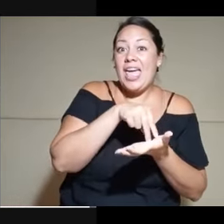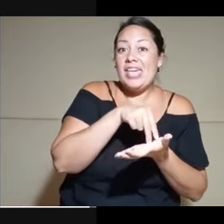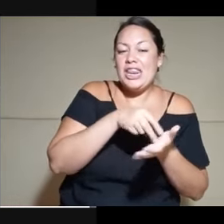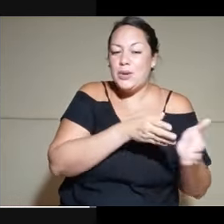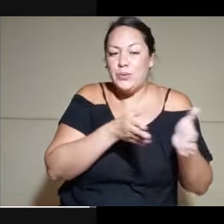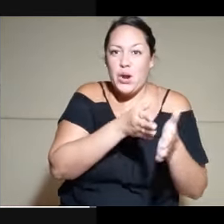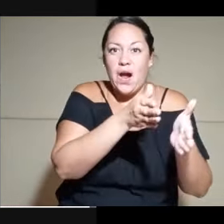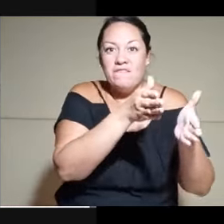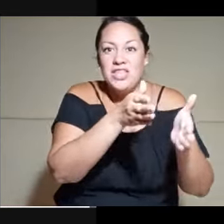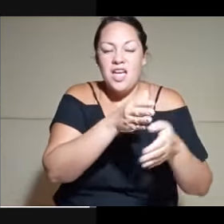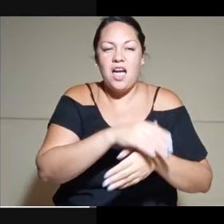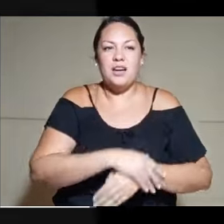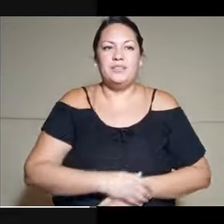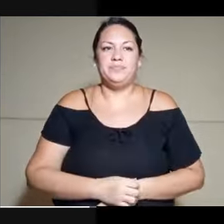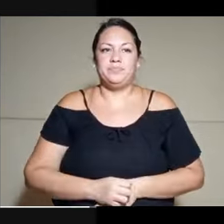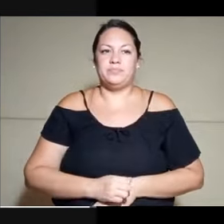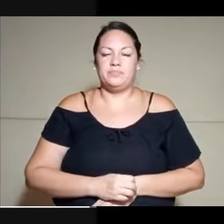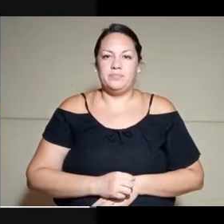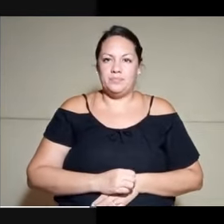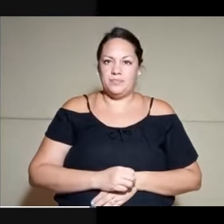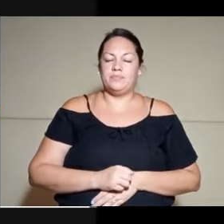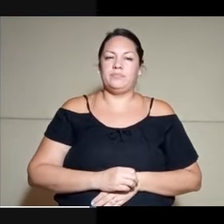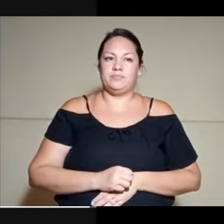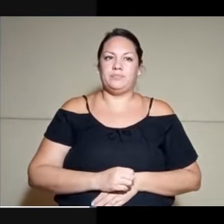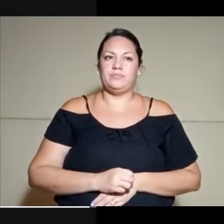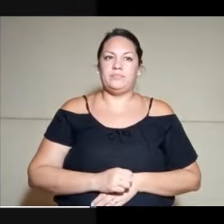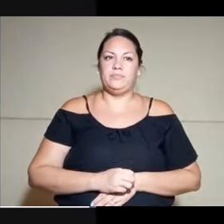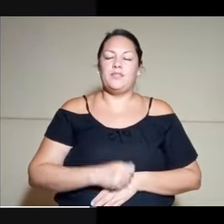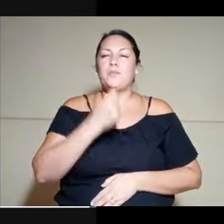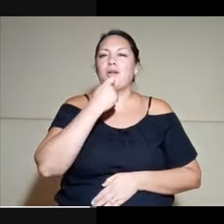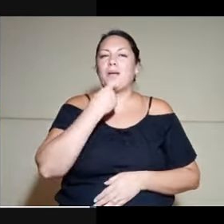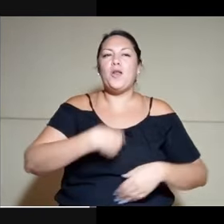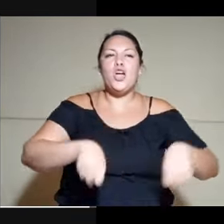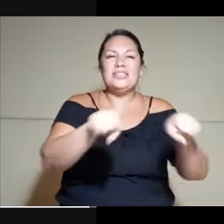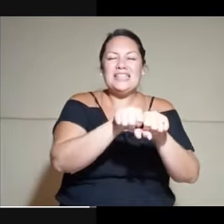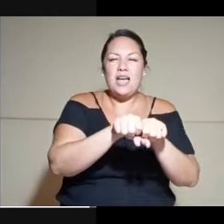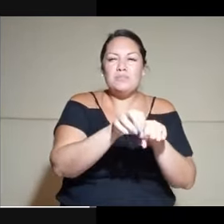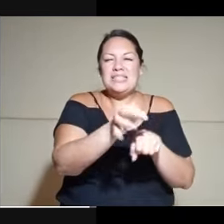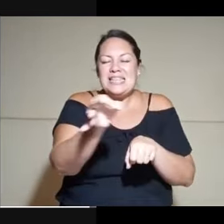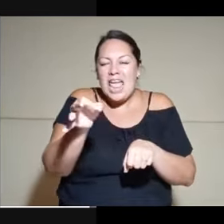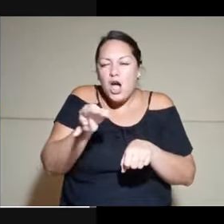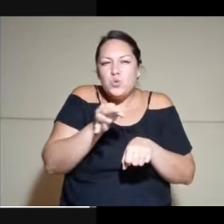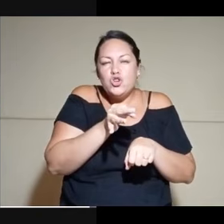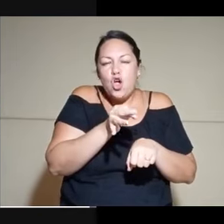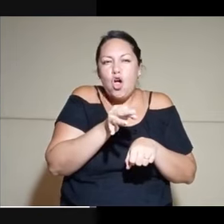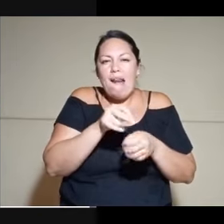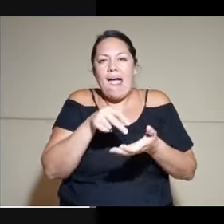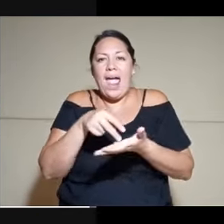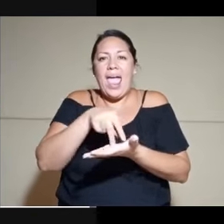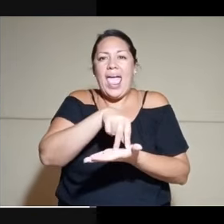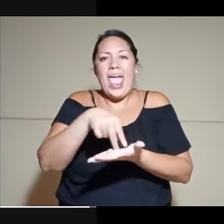a ver que una de las neuronas en las que hace sinapsis la vía del equilibrio, porque es una vía, ¿sí?, en una de